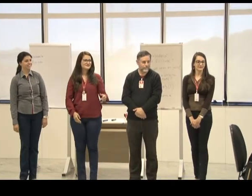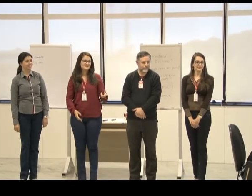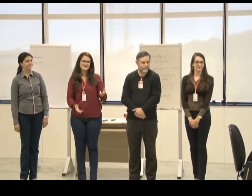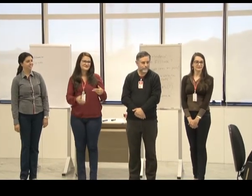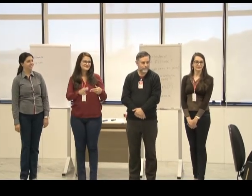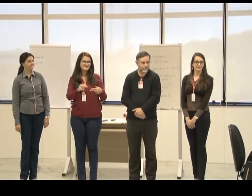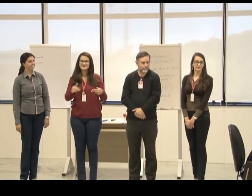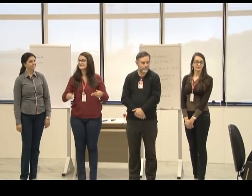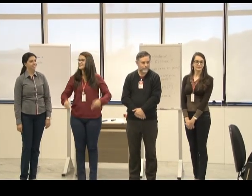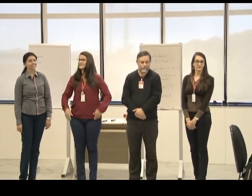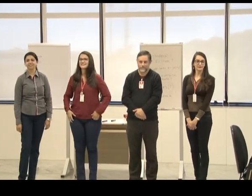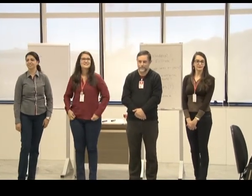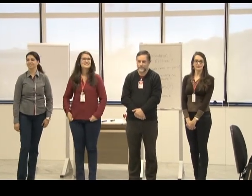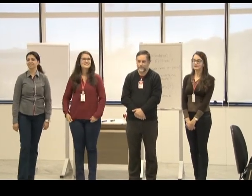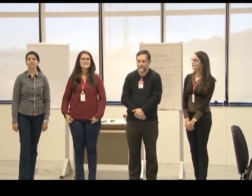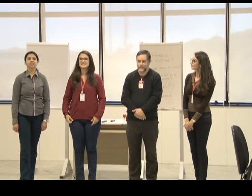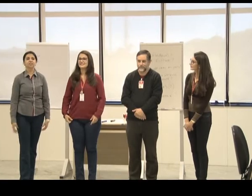Qual é o grupo que é? Você vai perguntar? Quem fala?